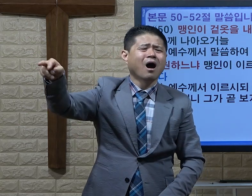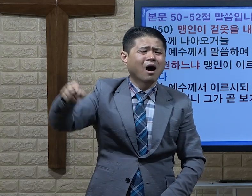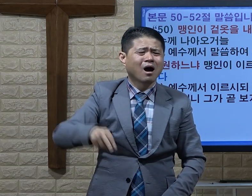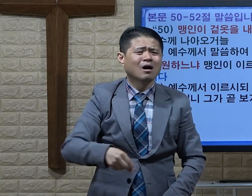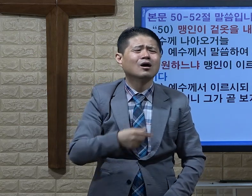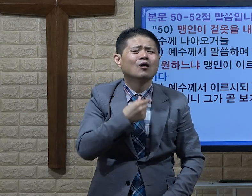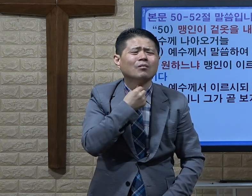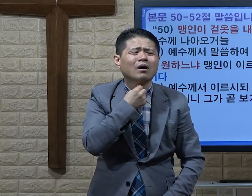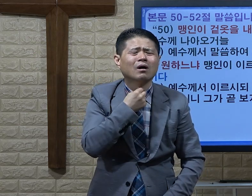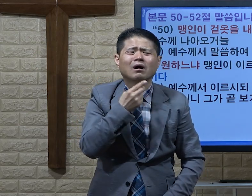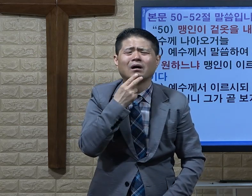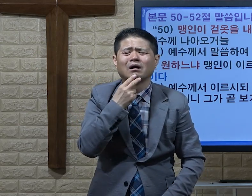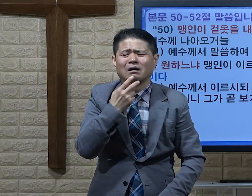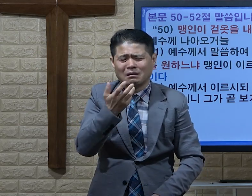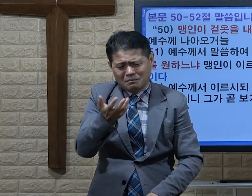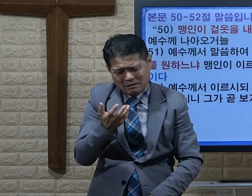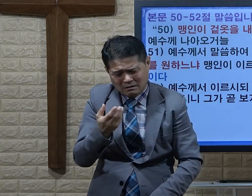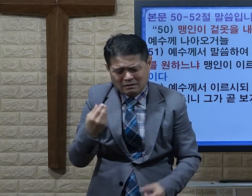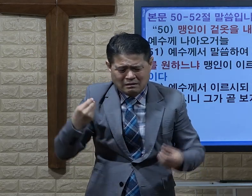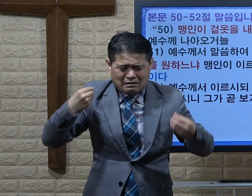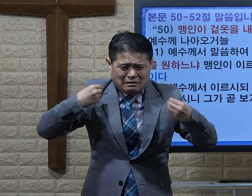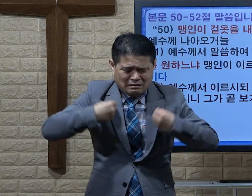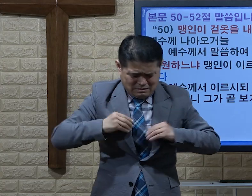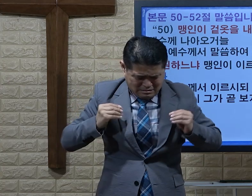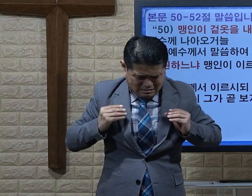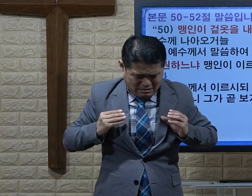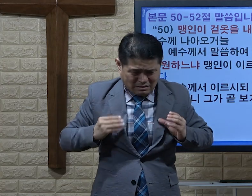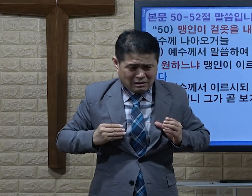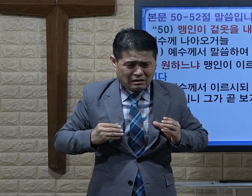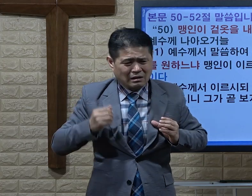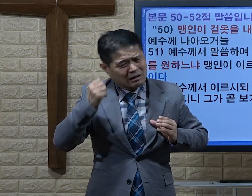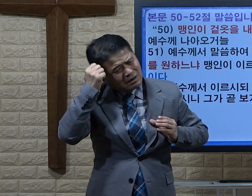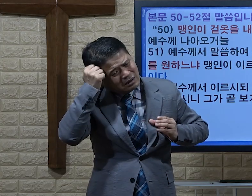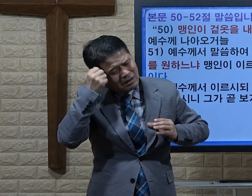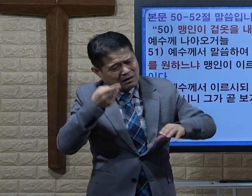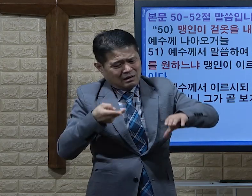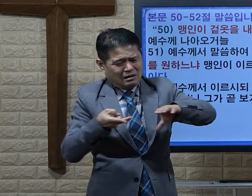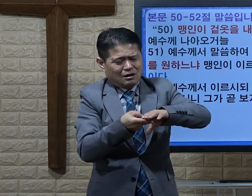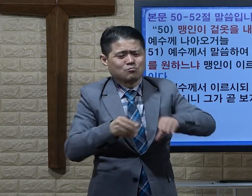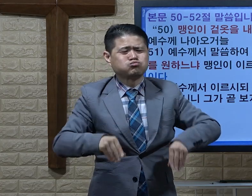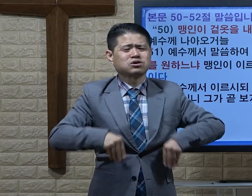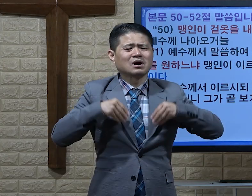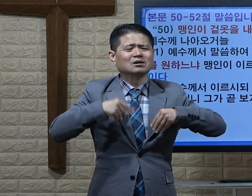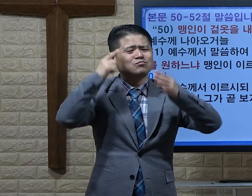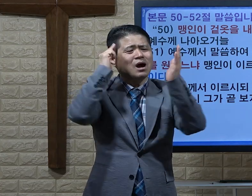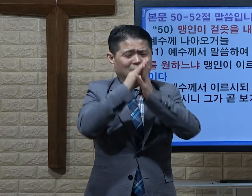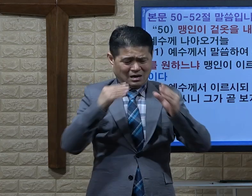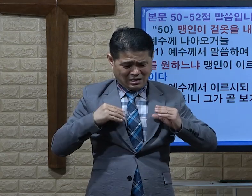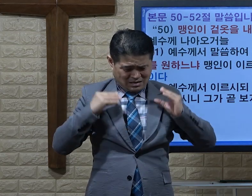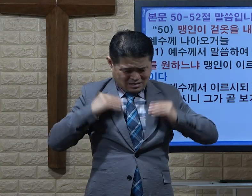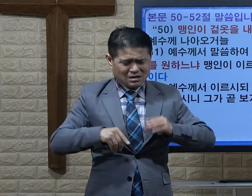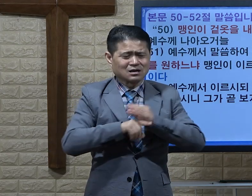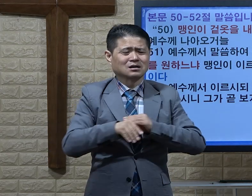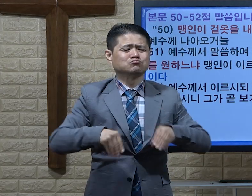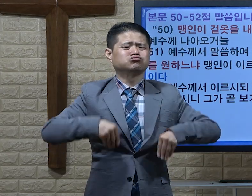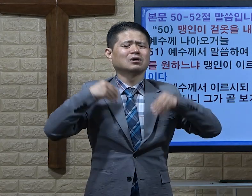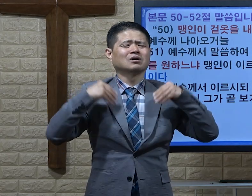했을 수 있습니다. 그래서 이 겉옷은 이불과도 같은 용도였습니다.